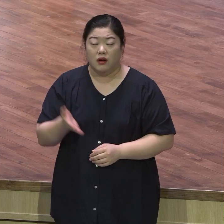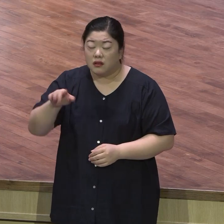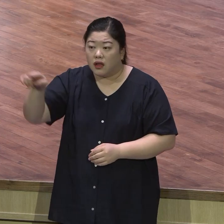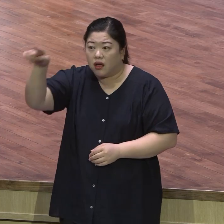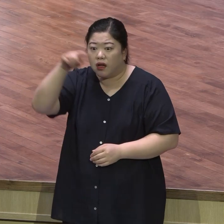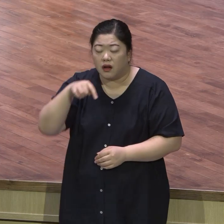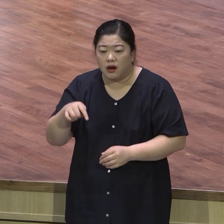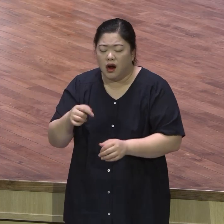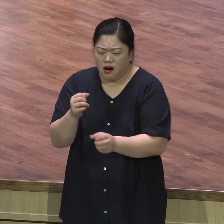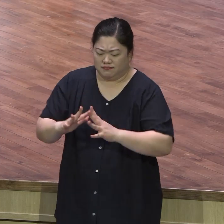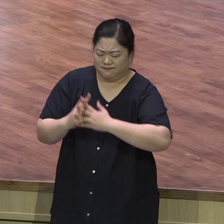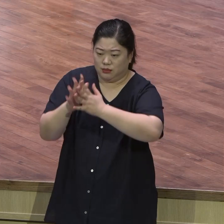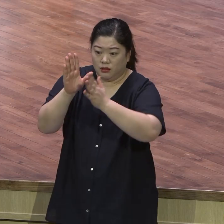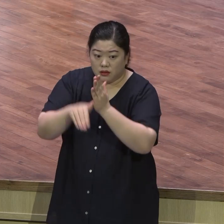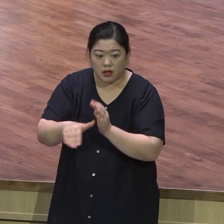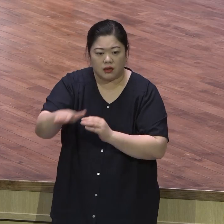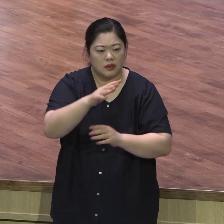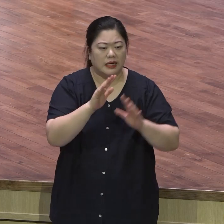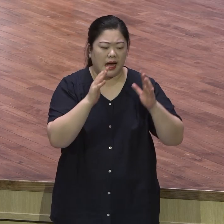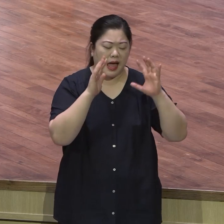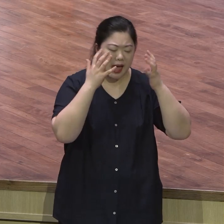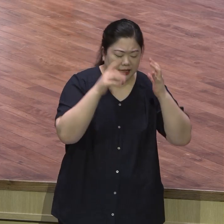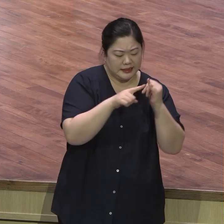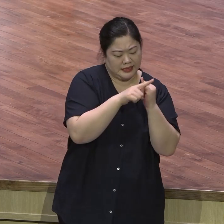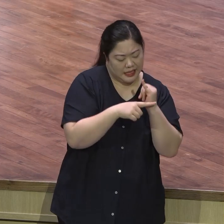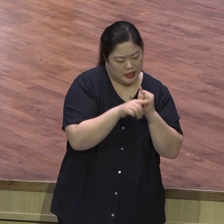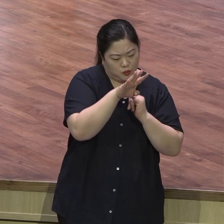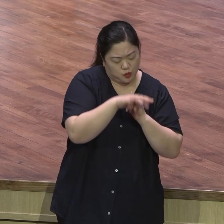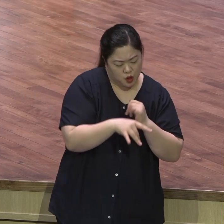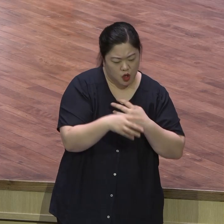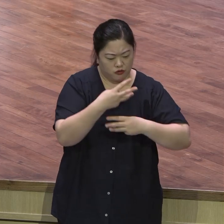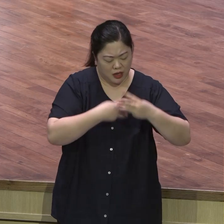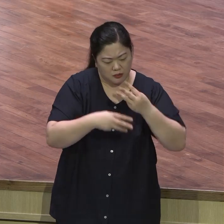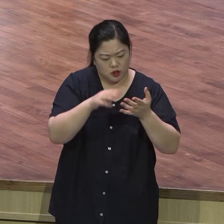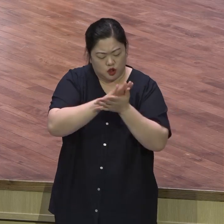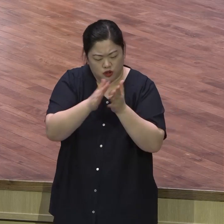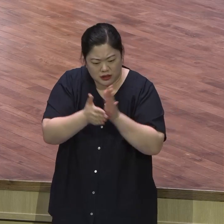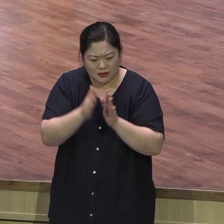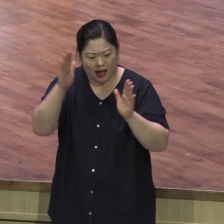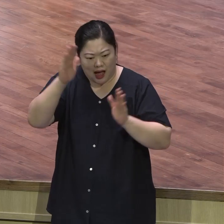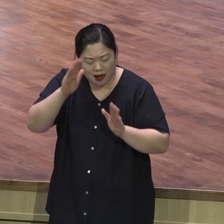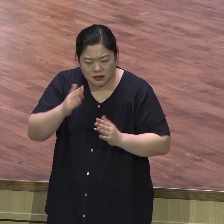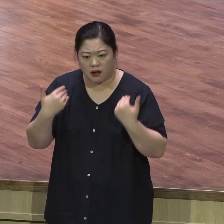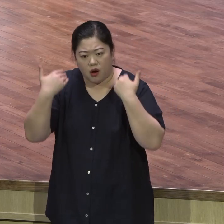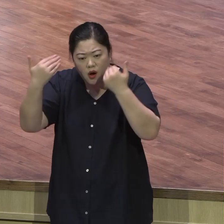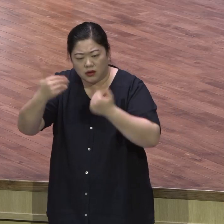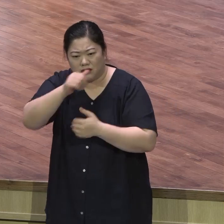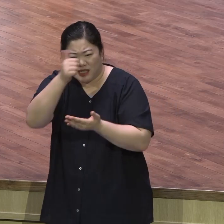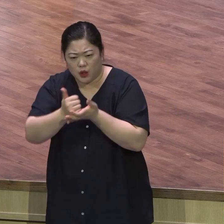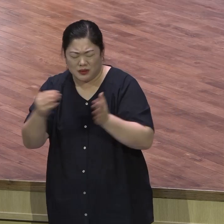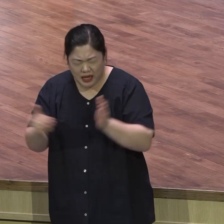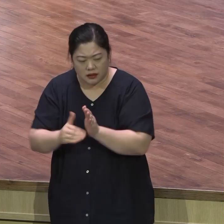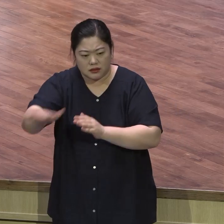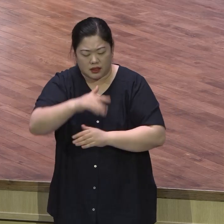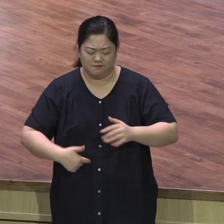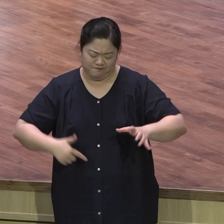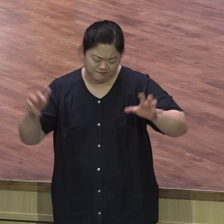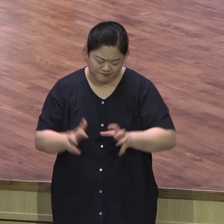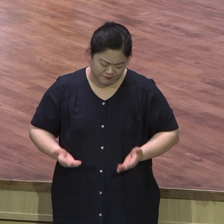시리아까지 모든 우리 예원 구성원들이 정말 자원하는 마음을 헌신이기 때문에 가능했습니다.